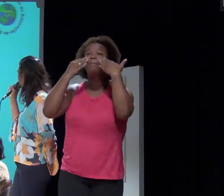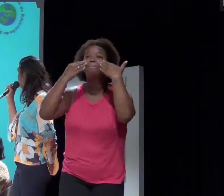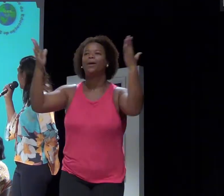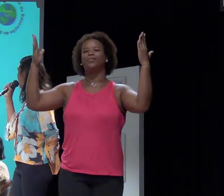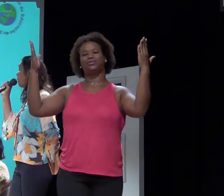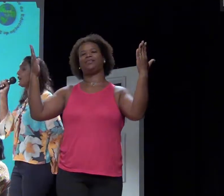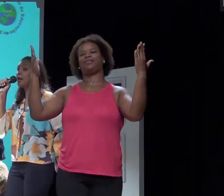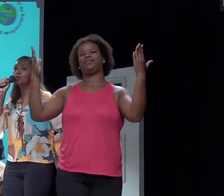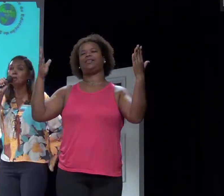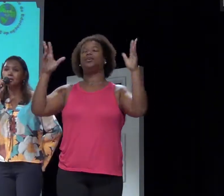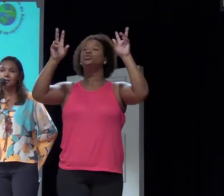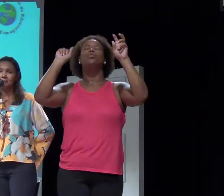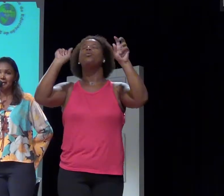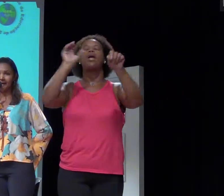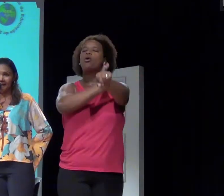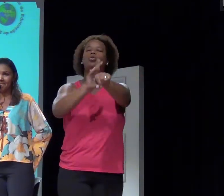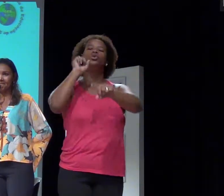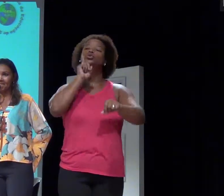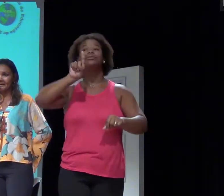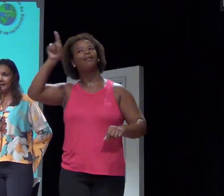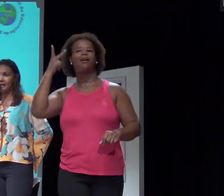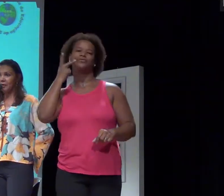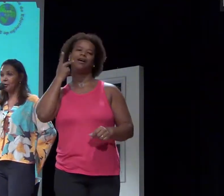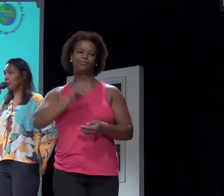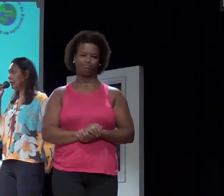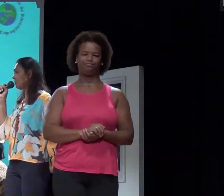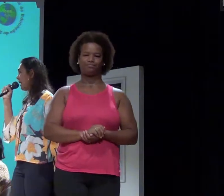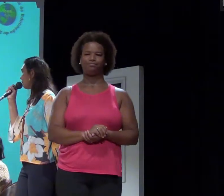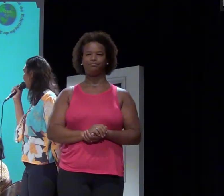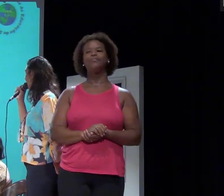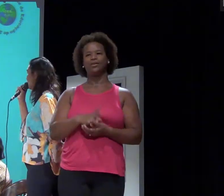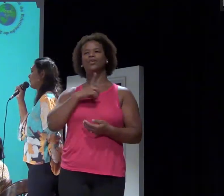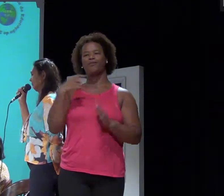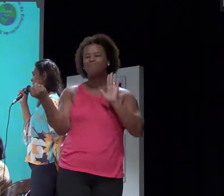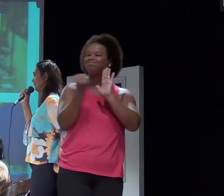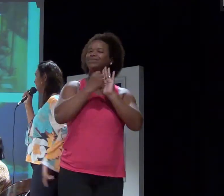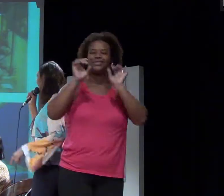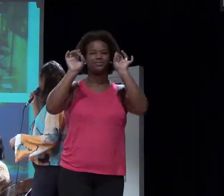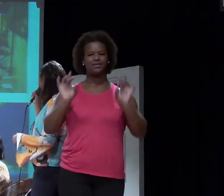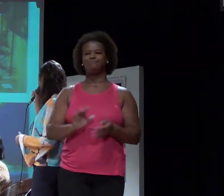com relação ao que é a cultura surda no Ceará, né? Foi um grande marco nosso.